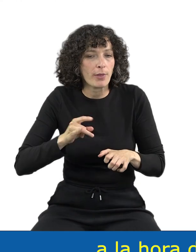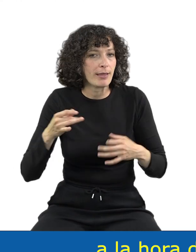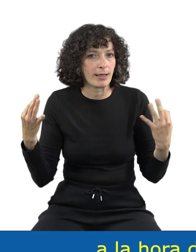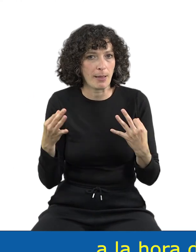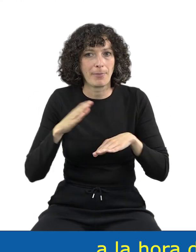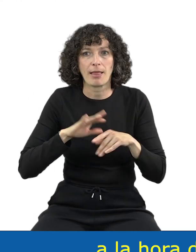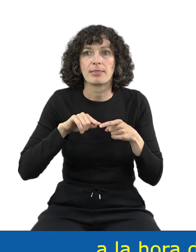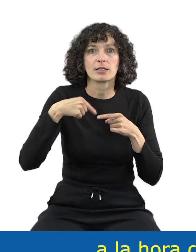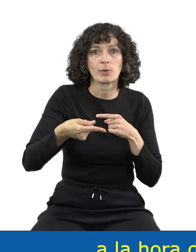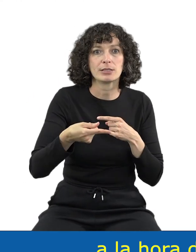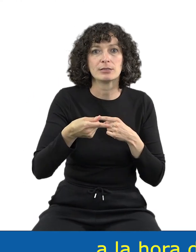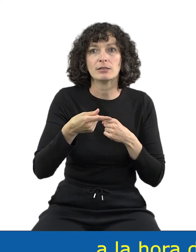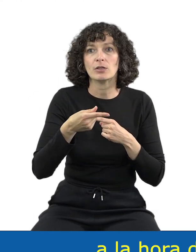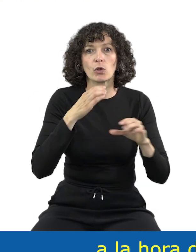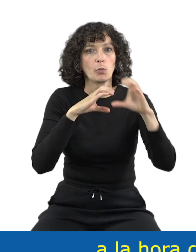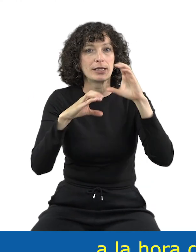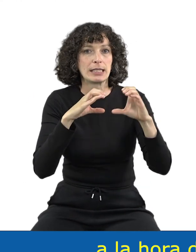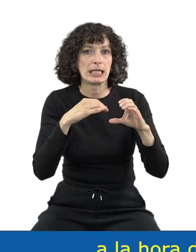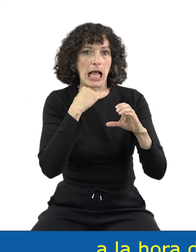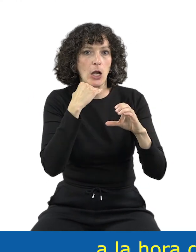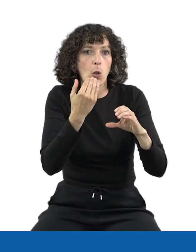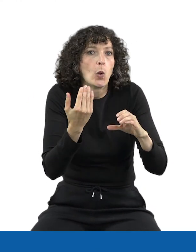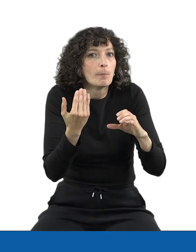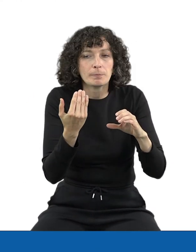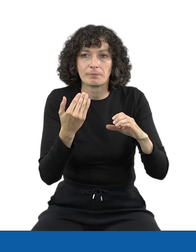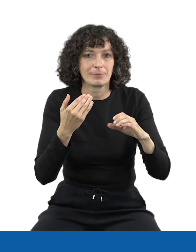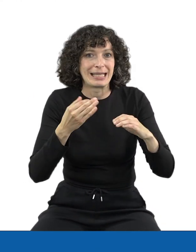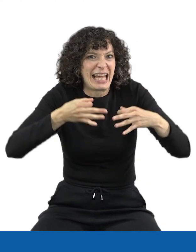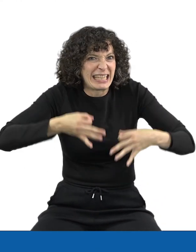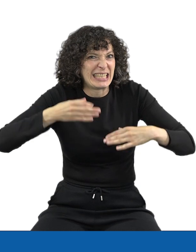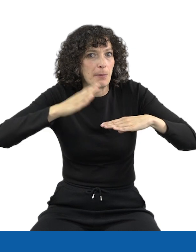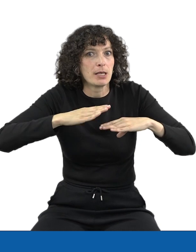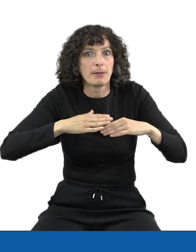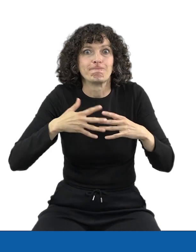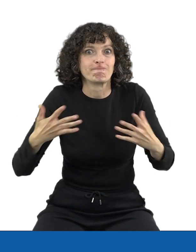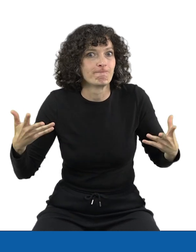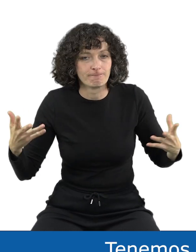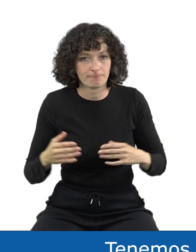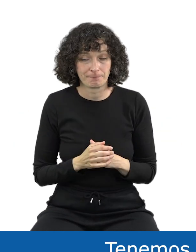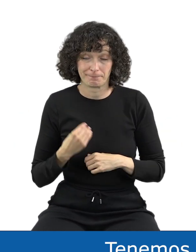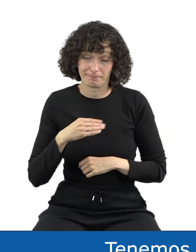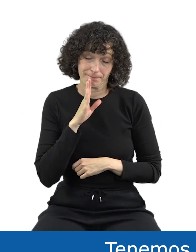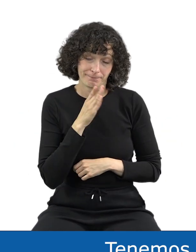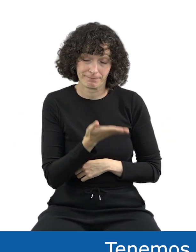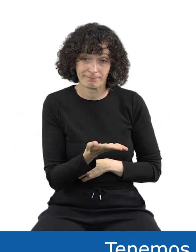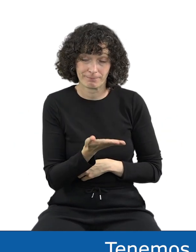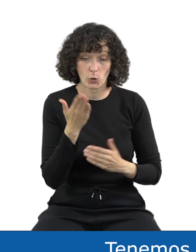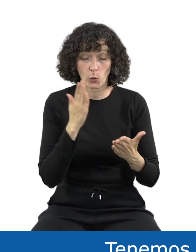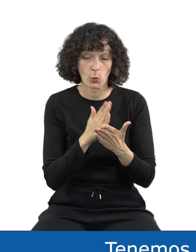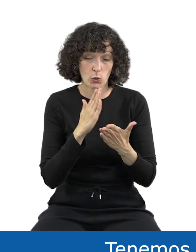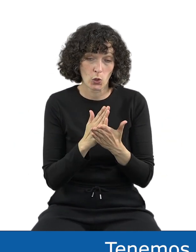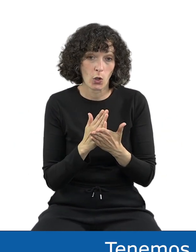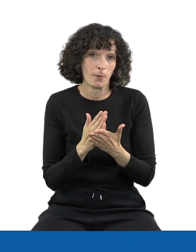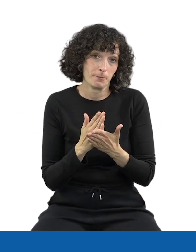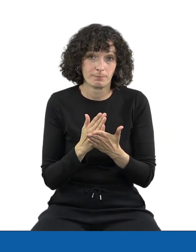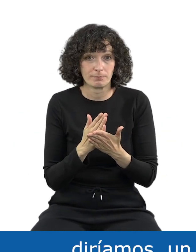de poder comunicarse con una mínima garantía? Bueno, lo que comentas, ¿no? Tenemos que tener en cuenta que es un curso